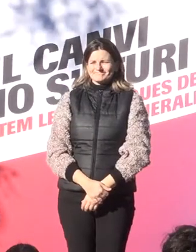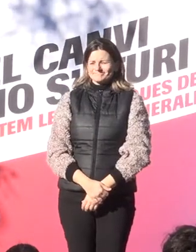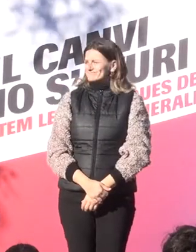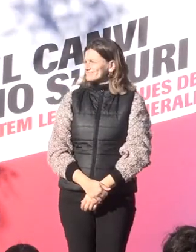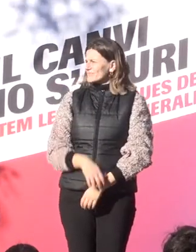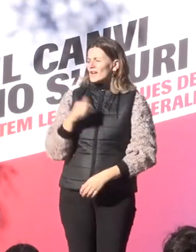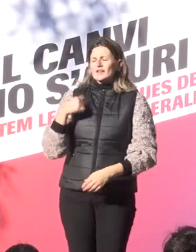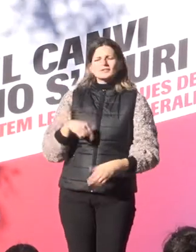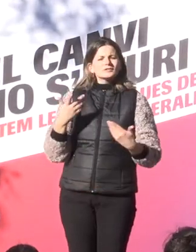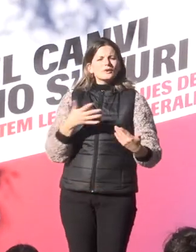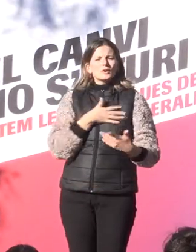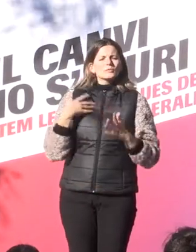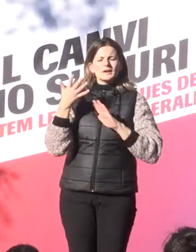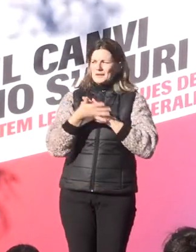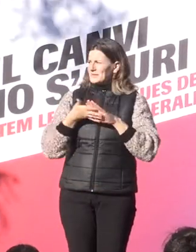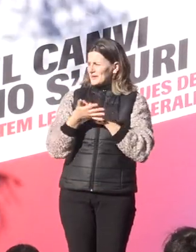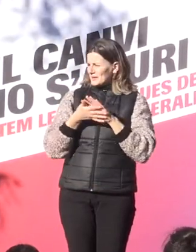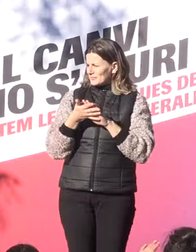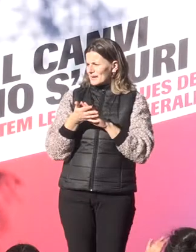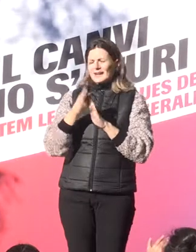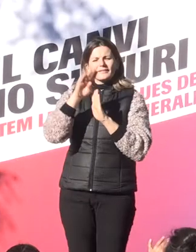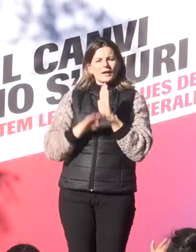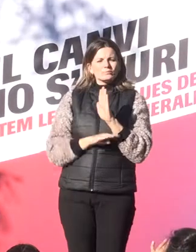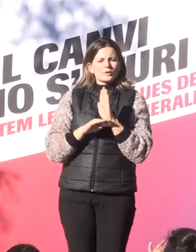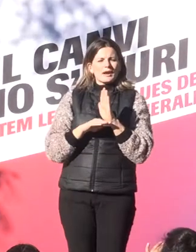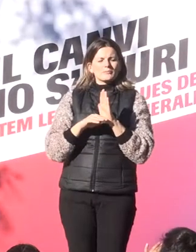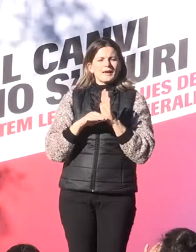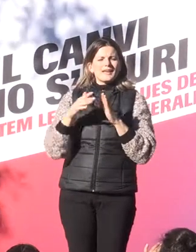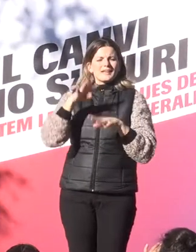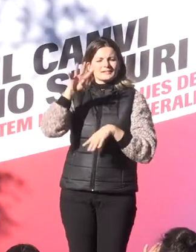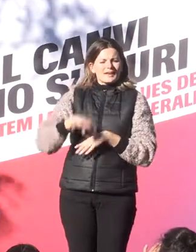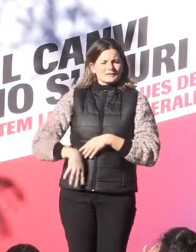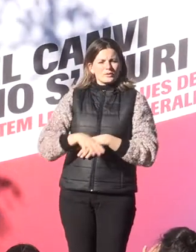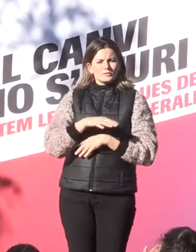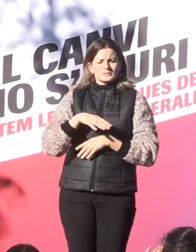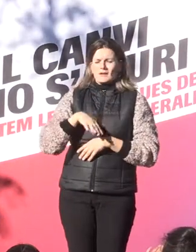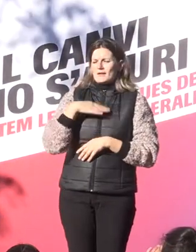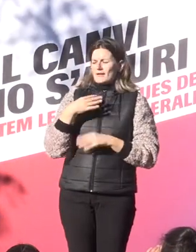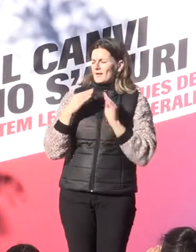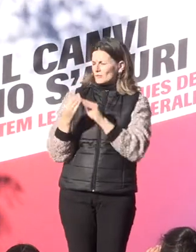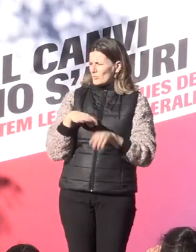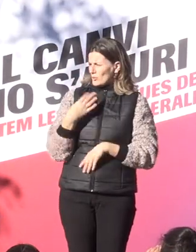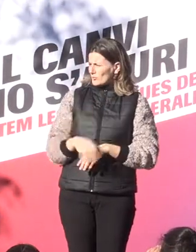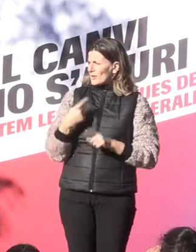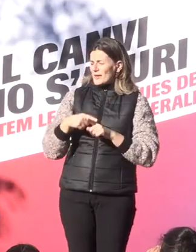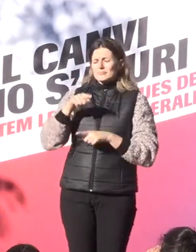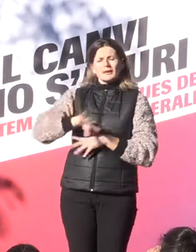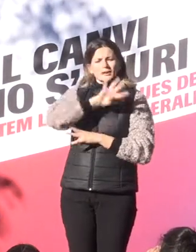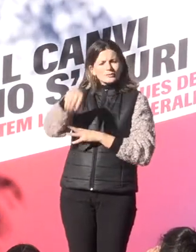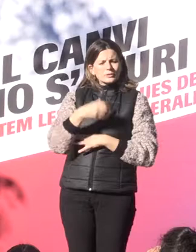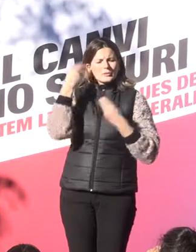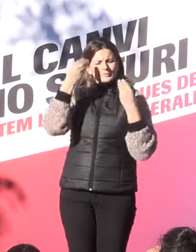yo en principio les tengo que hablar del programa de cataluña en común porque acá también cómo podemos creemos que es la